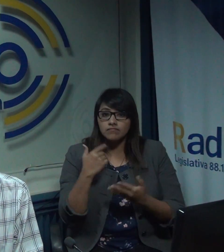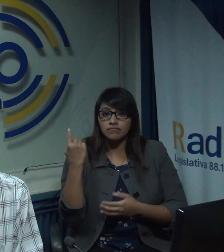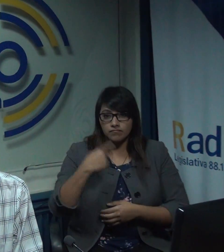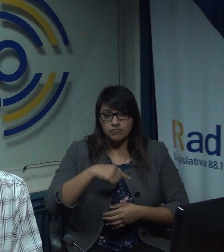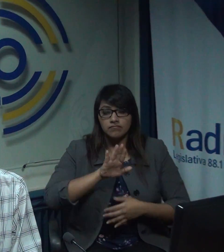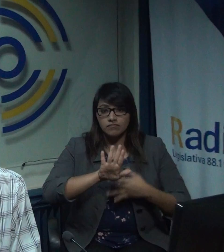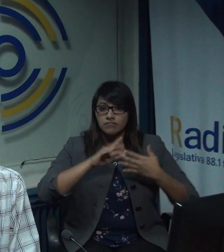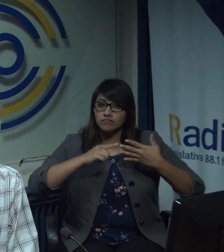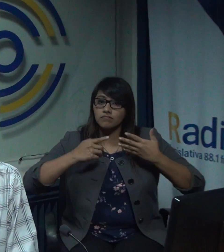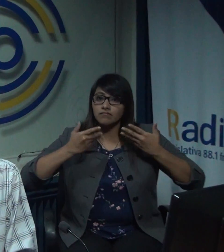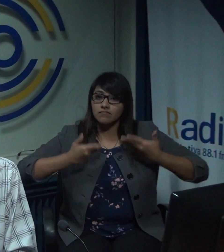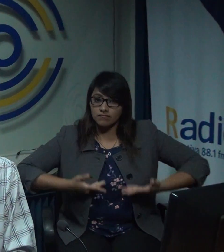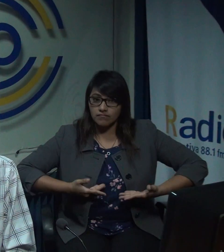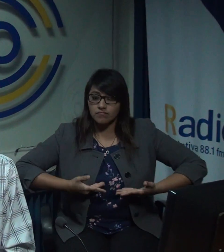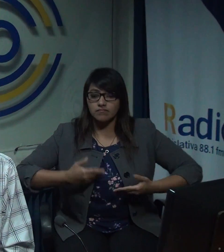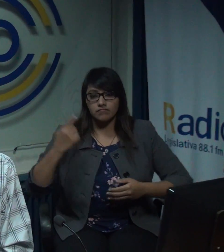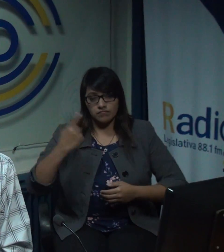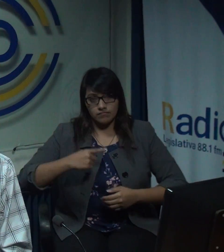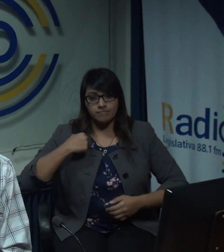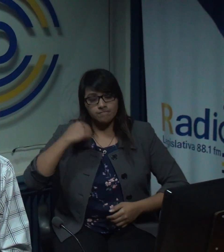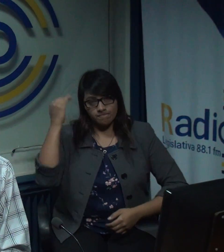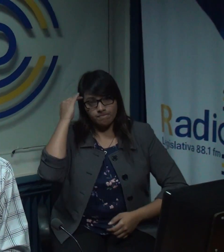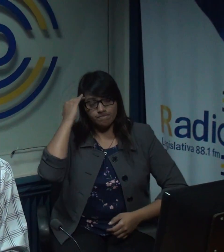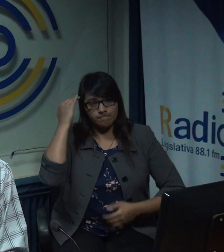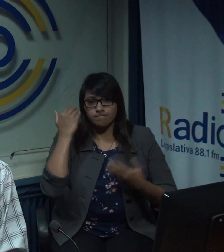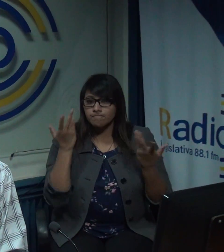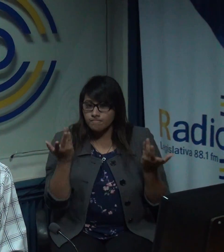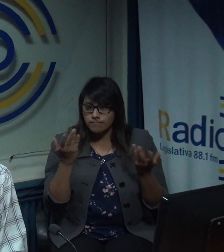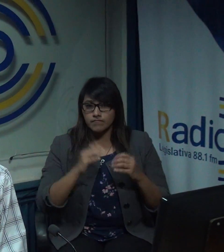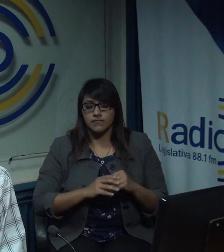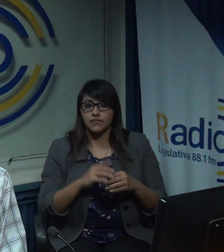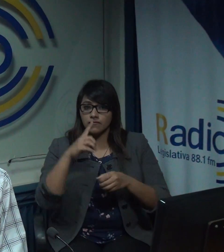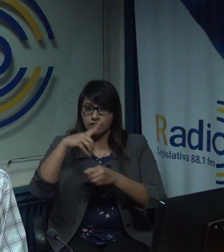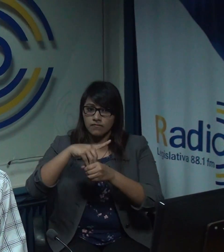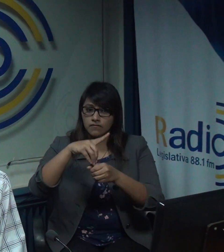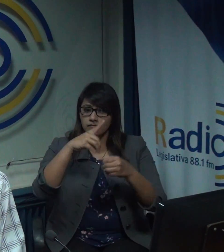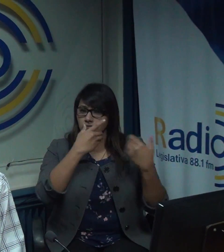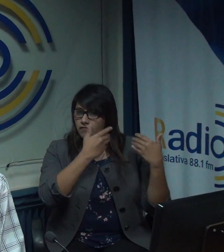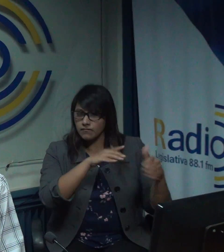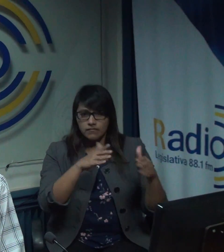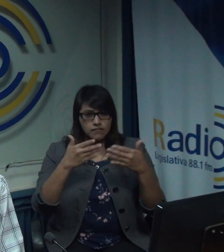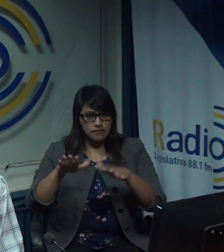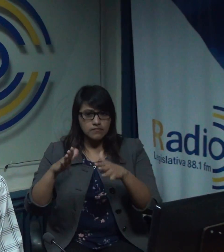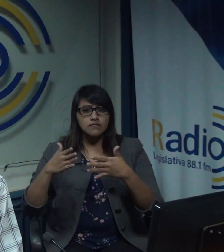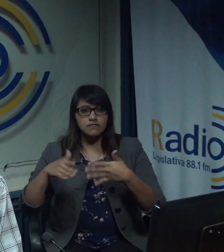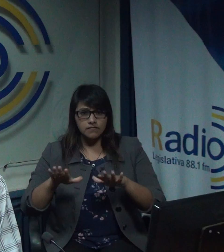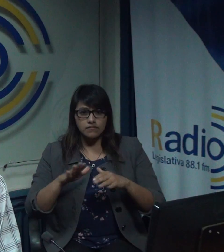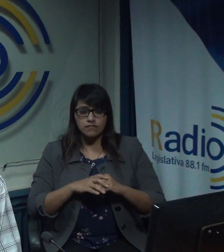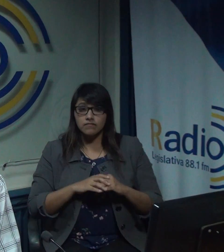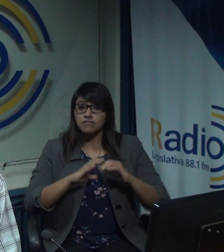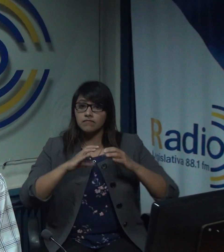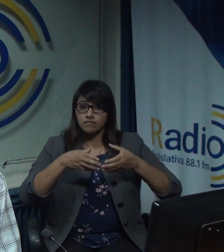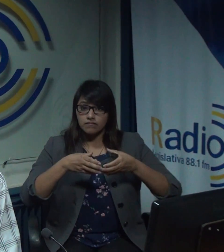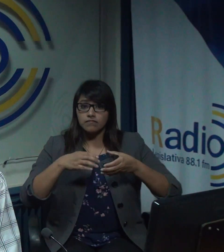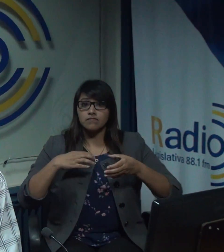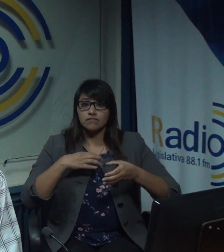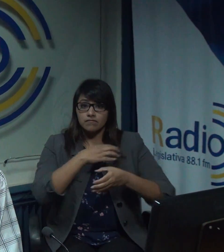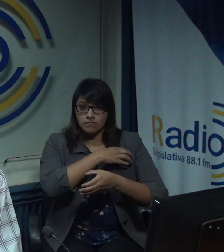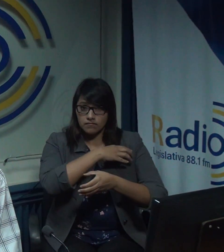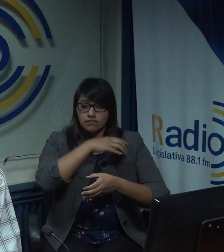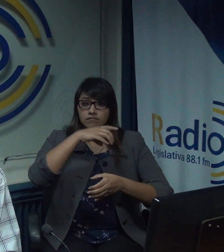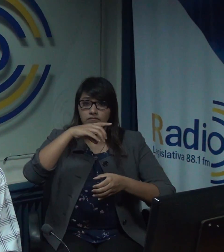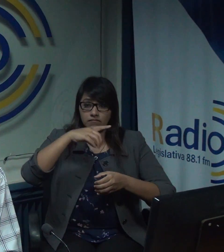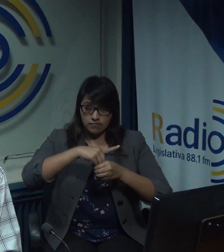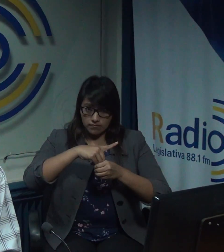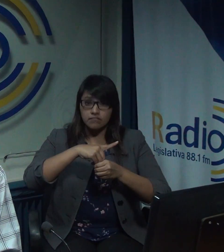reconozcan sus derechos. Claro que sí, hay una diversidad de discapacidades y precisamente el Consejo Nacional de Atención